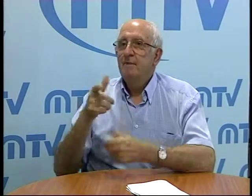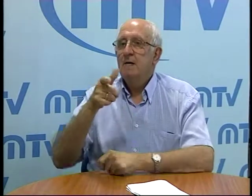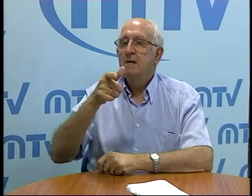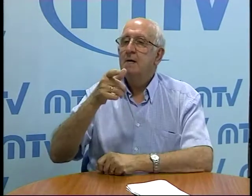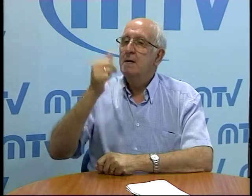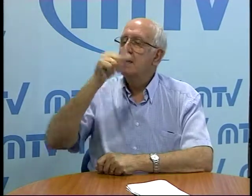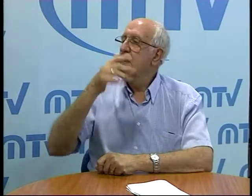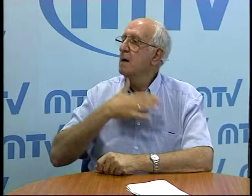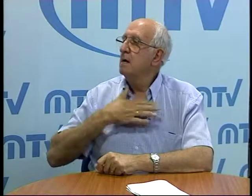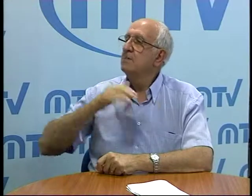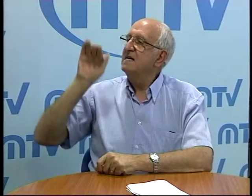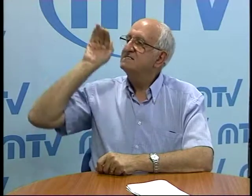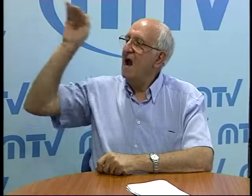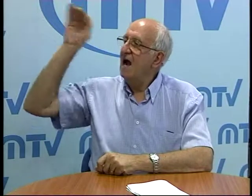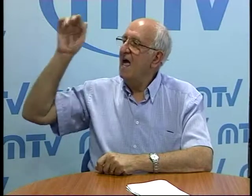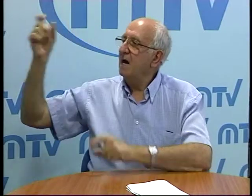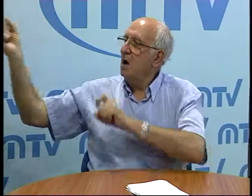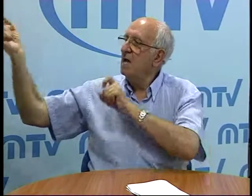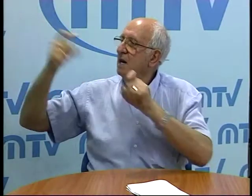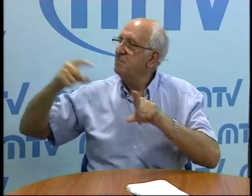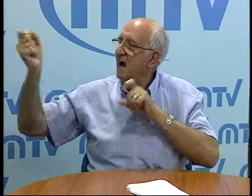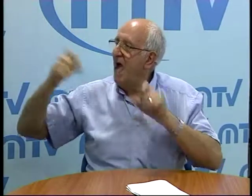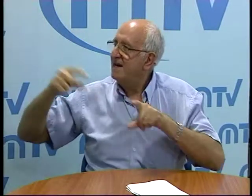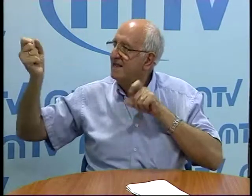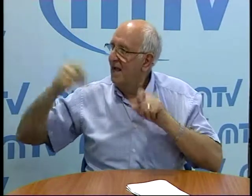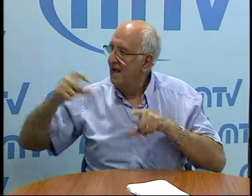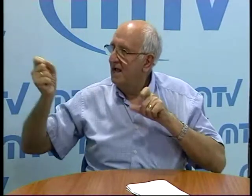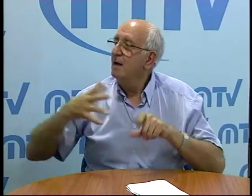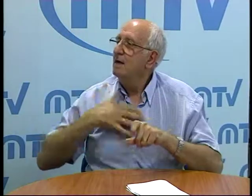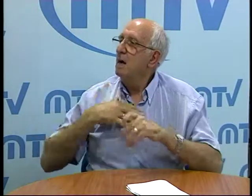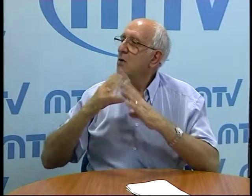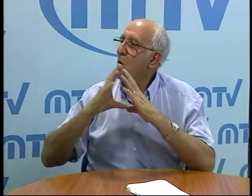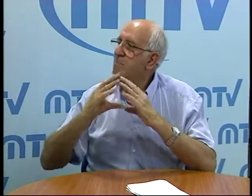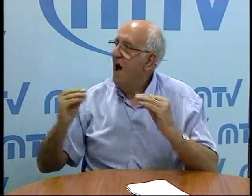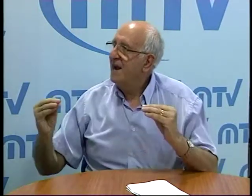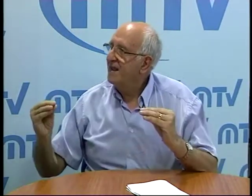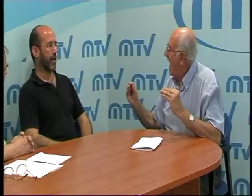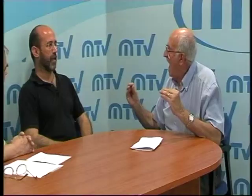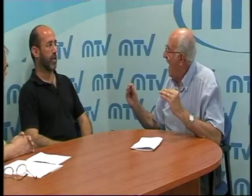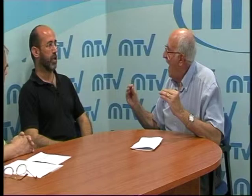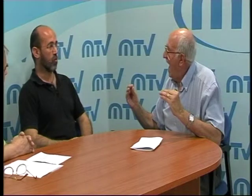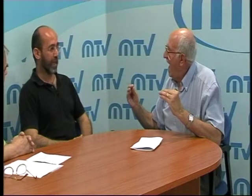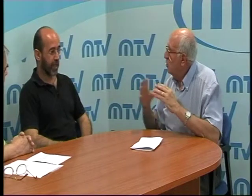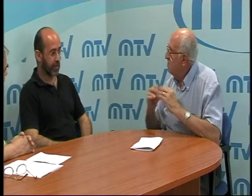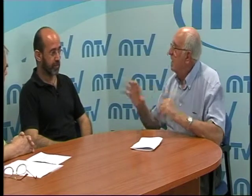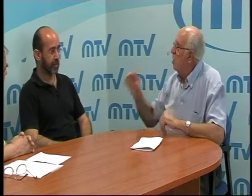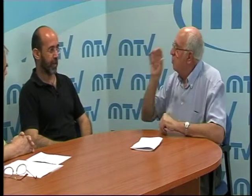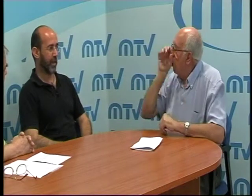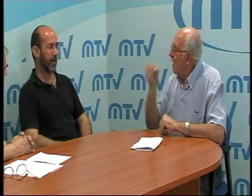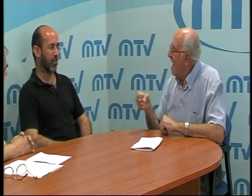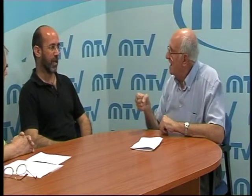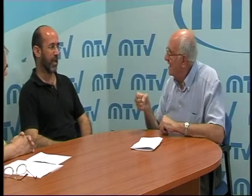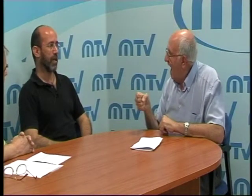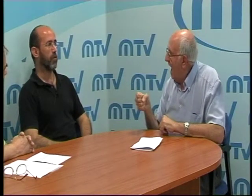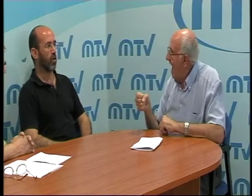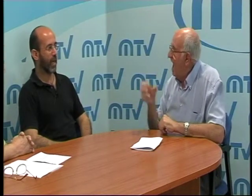no sé, tengo un cierto sinsabor, ¿no? Hay gente inmigrante de Rumanía, que